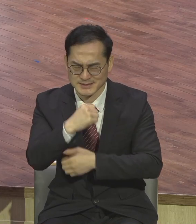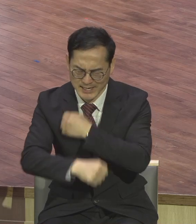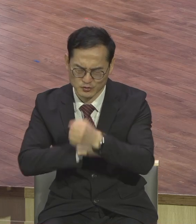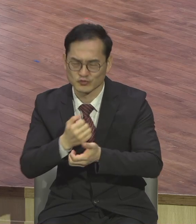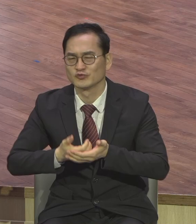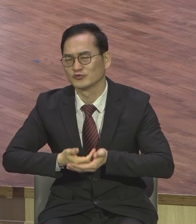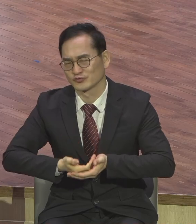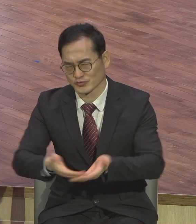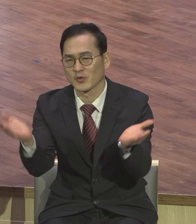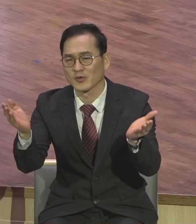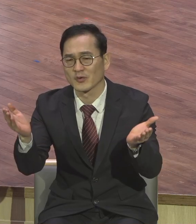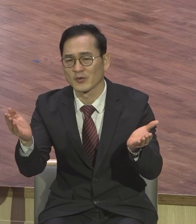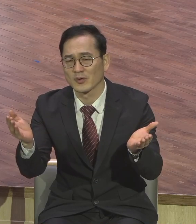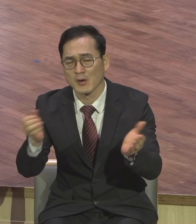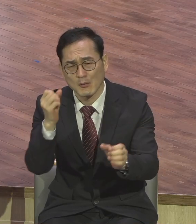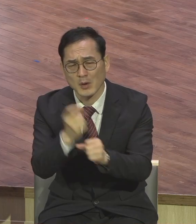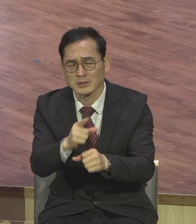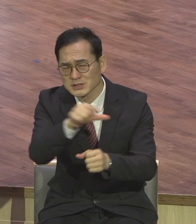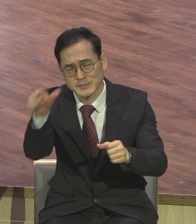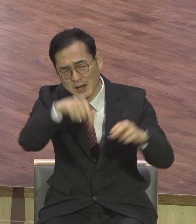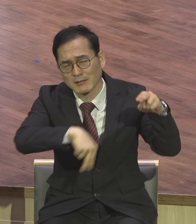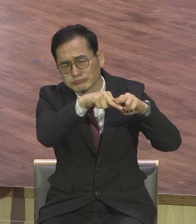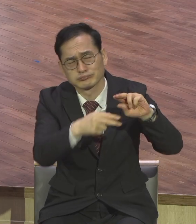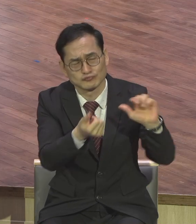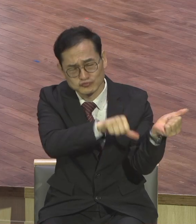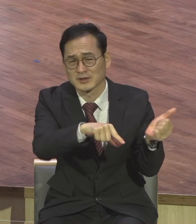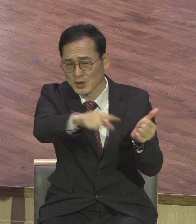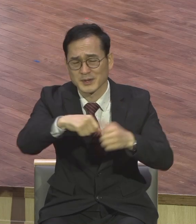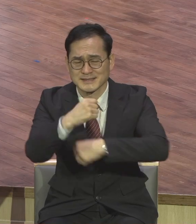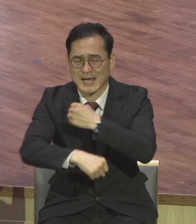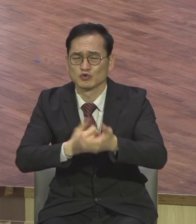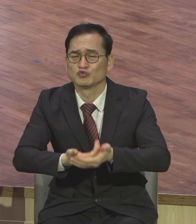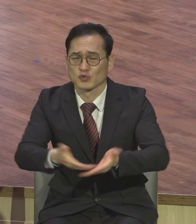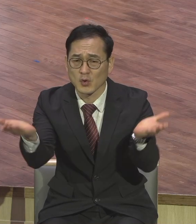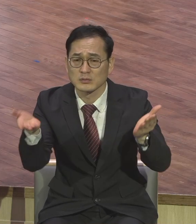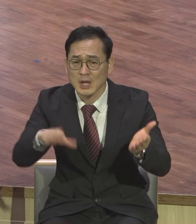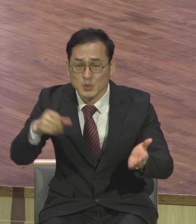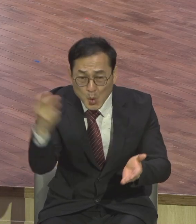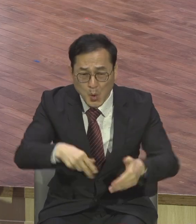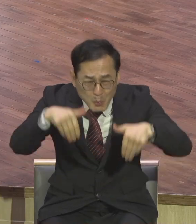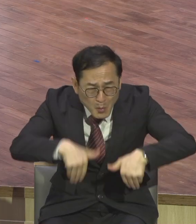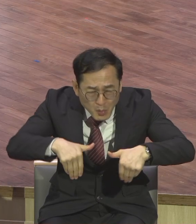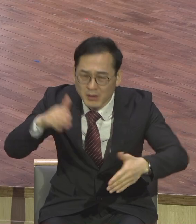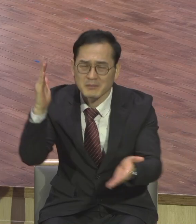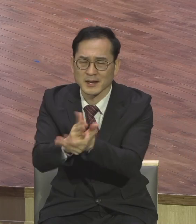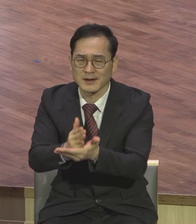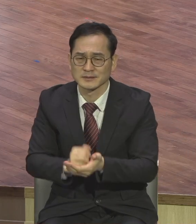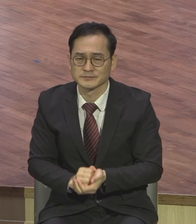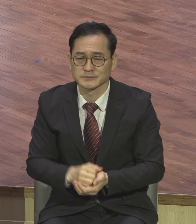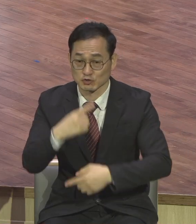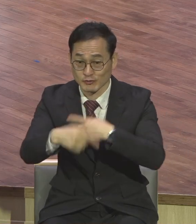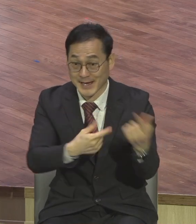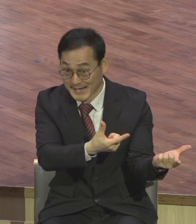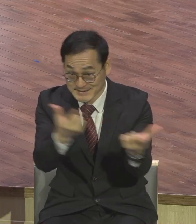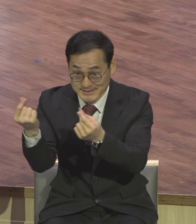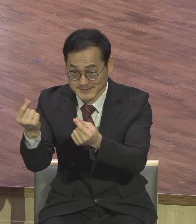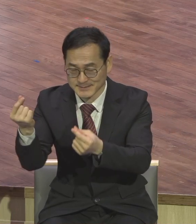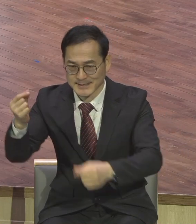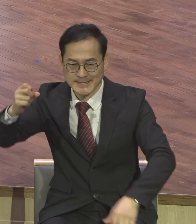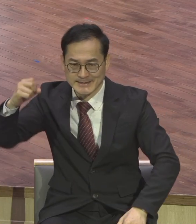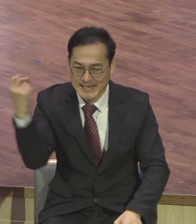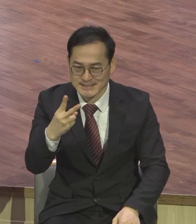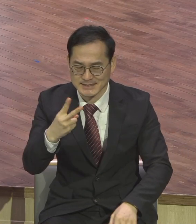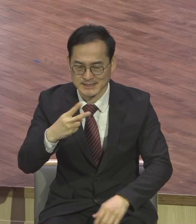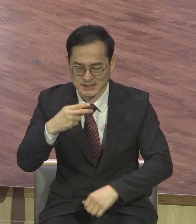다시는 종의 멍에를 메지 말라. 우리 다 같이 한번 해봅시다. 다시는